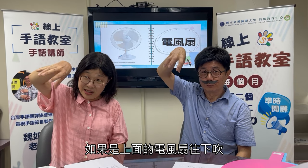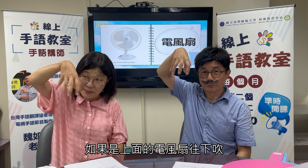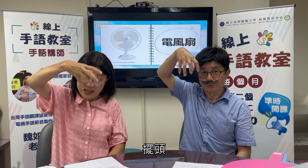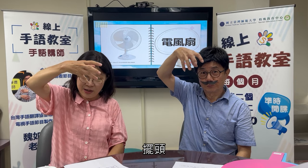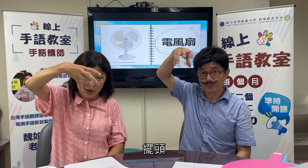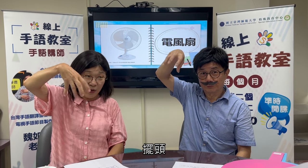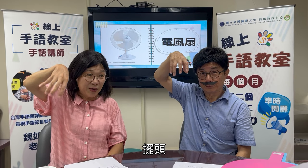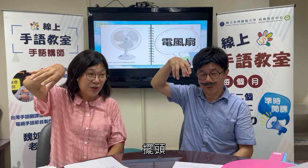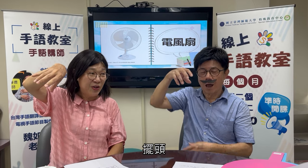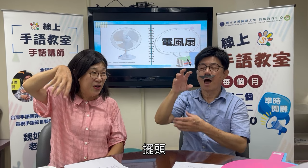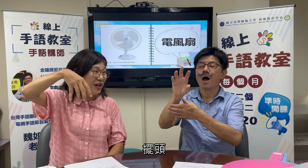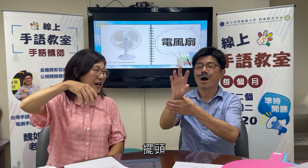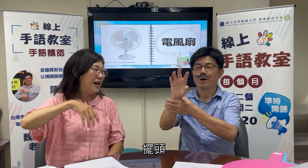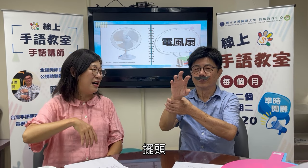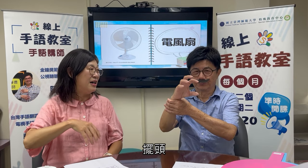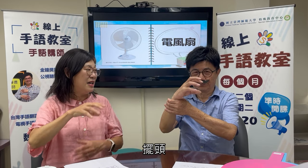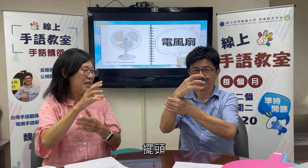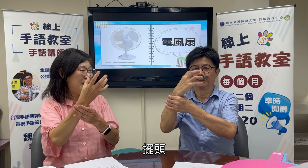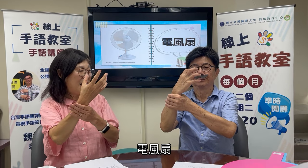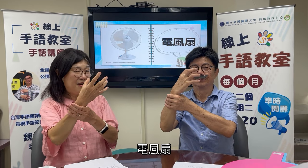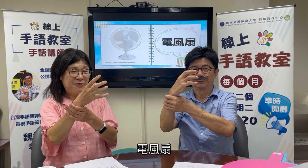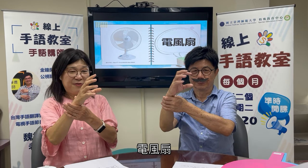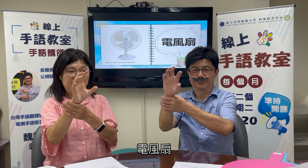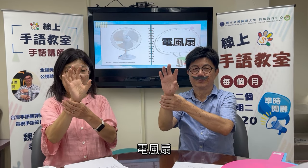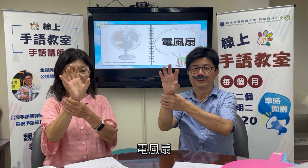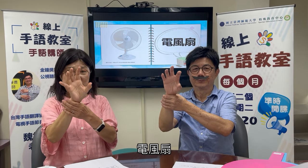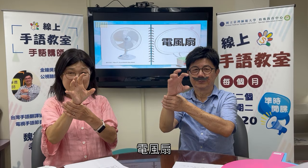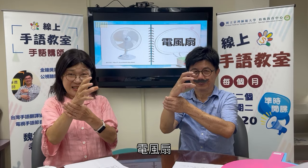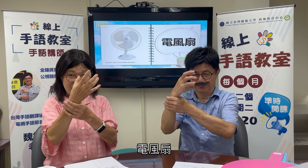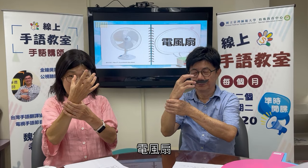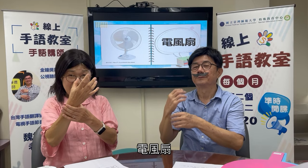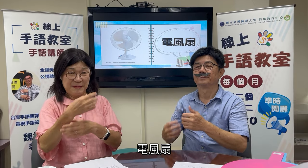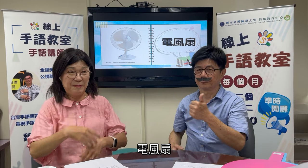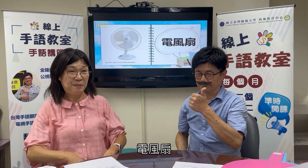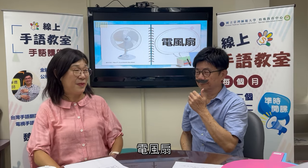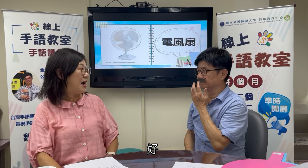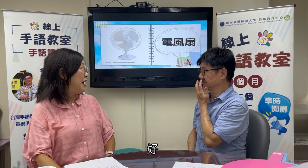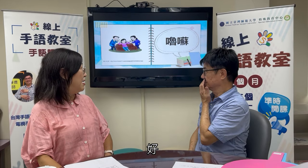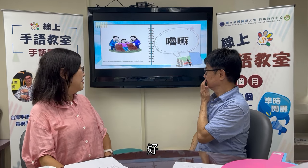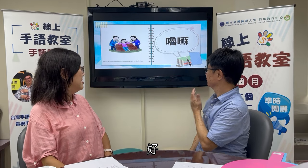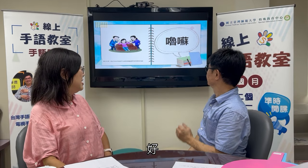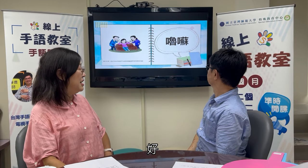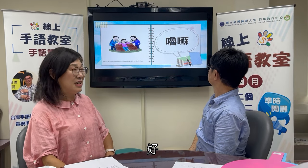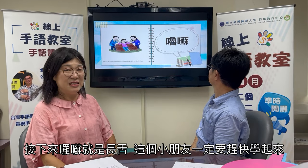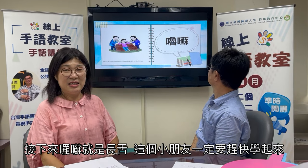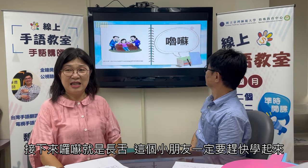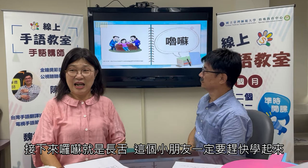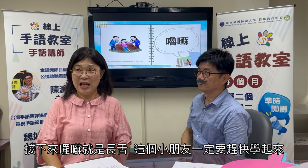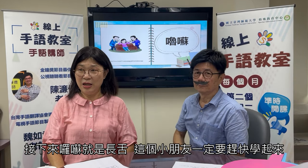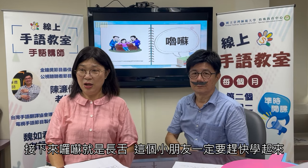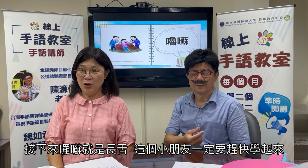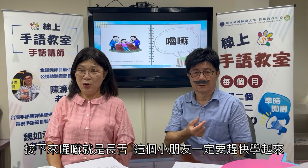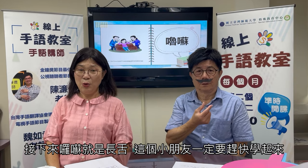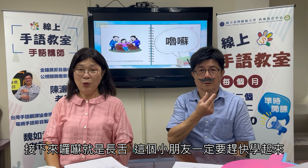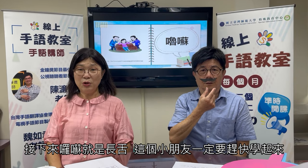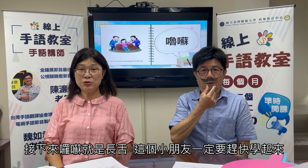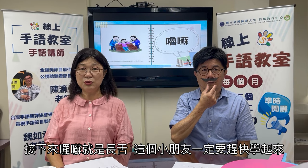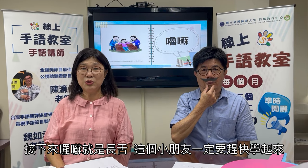摆头，电风扇。好，接下来啰嗦就